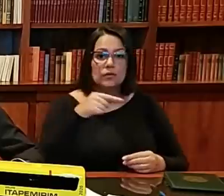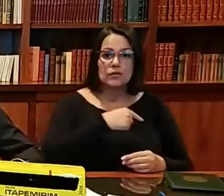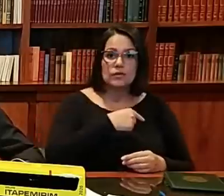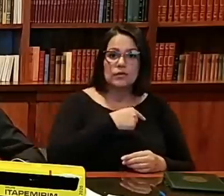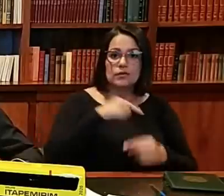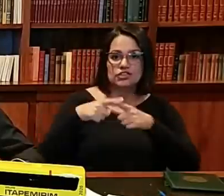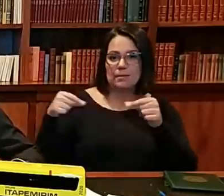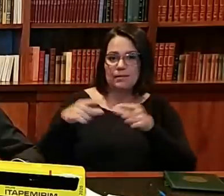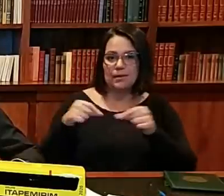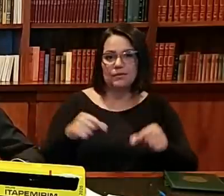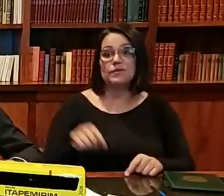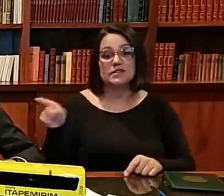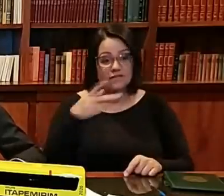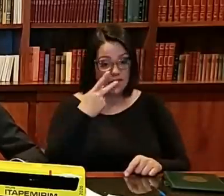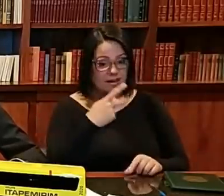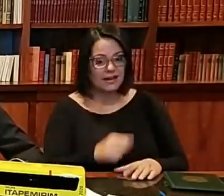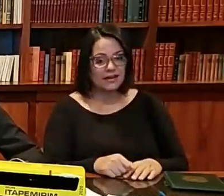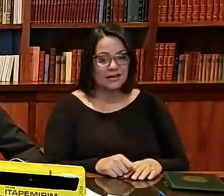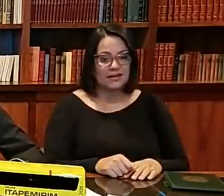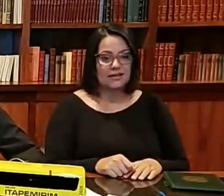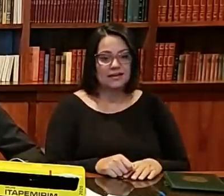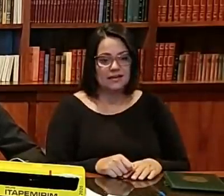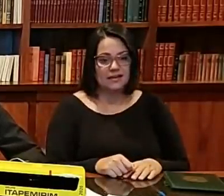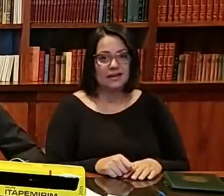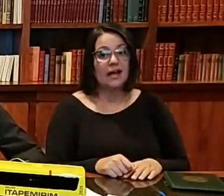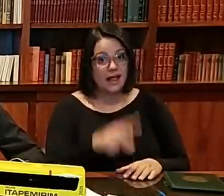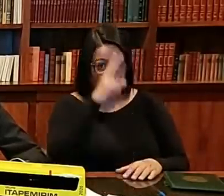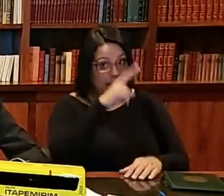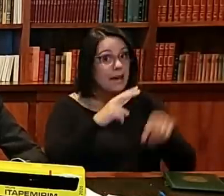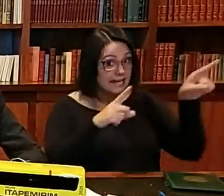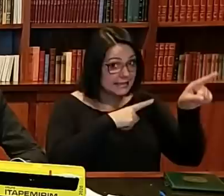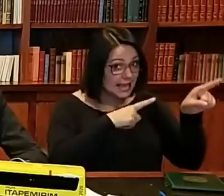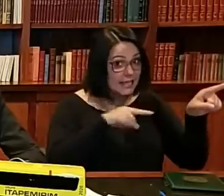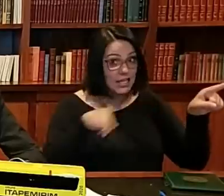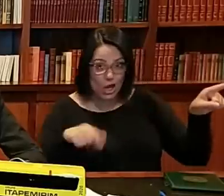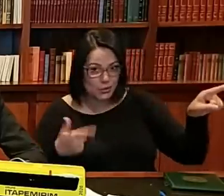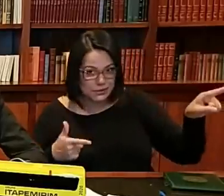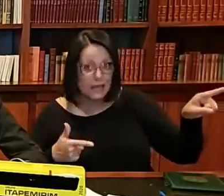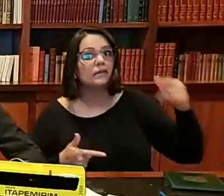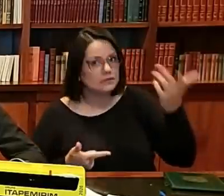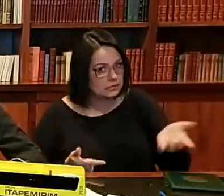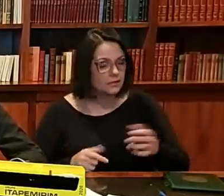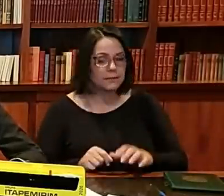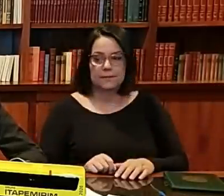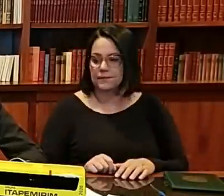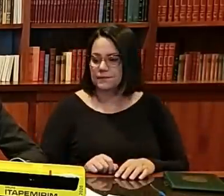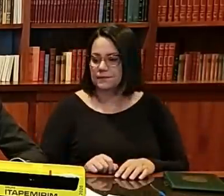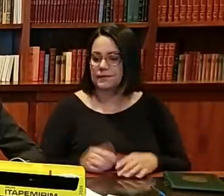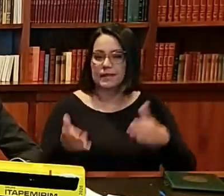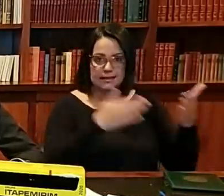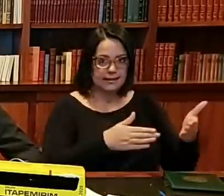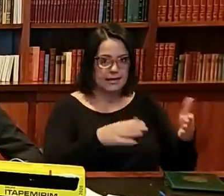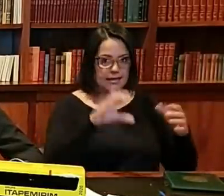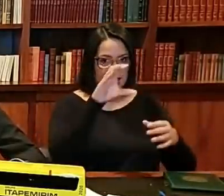Não. Não? O que você falava? Falava assim, pô, lembro que eles não têm, vejo que eles... Sim. Marcão, passamos também rapidamente em Peró, que é o Centro